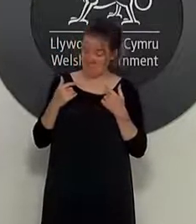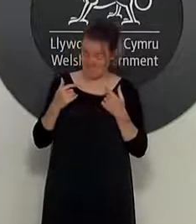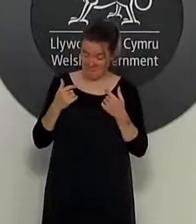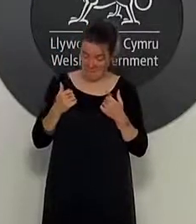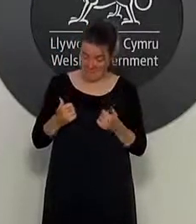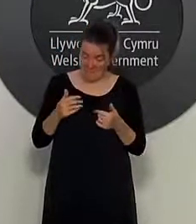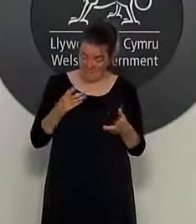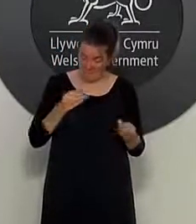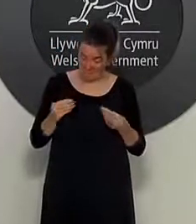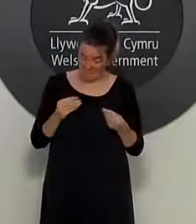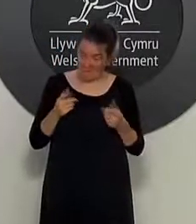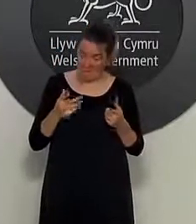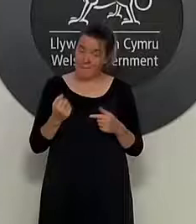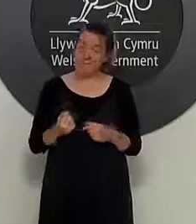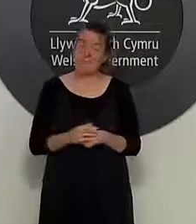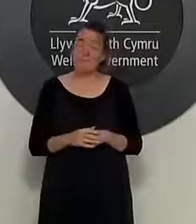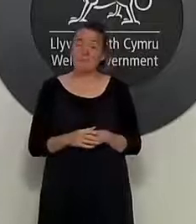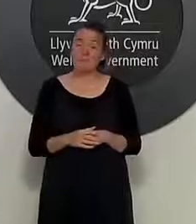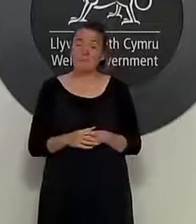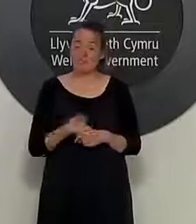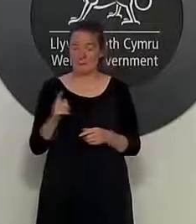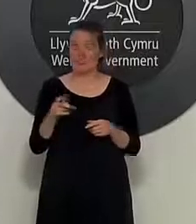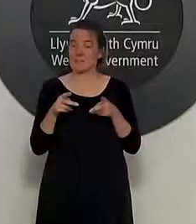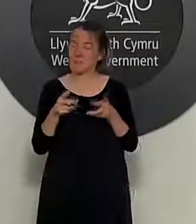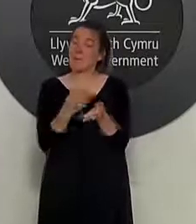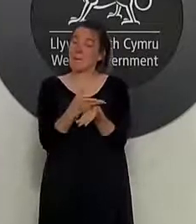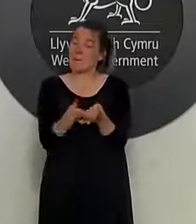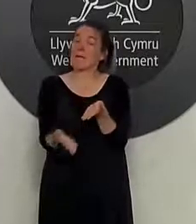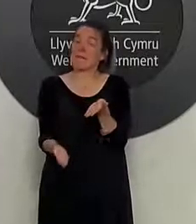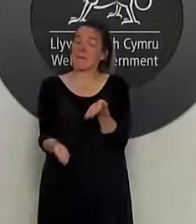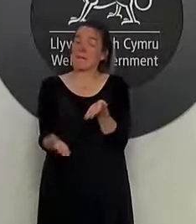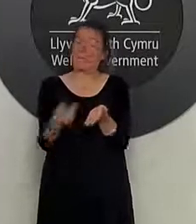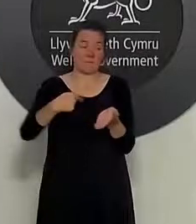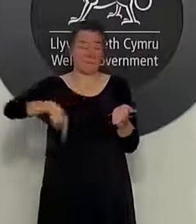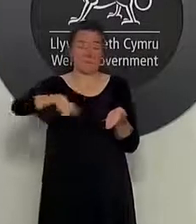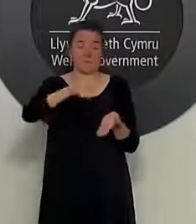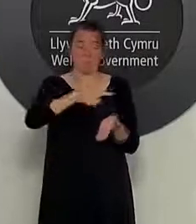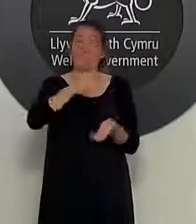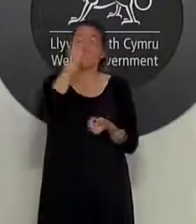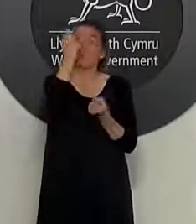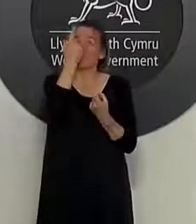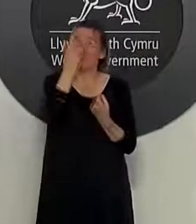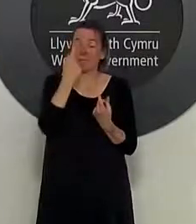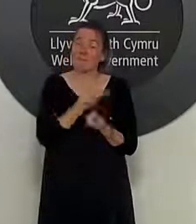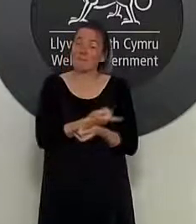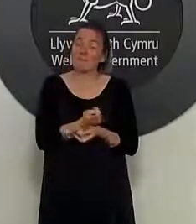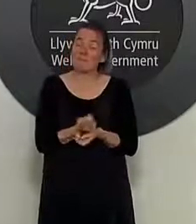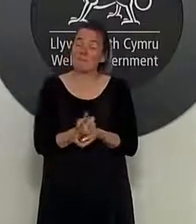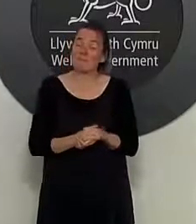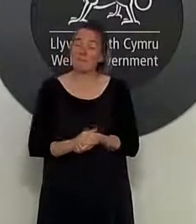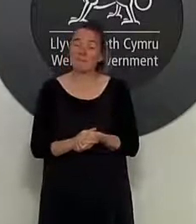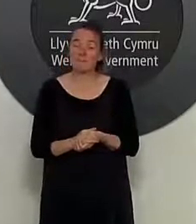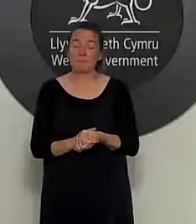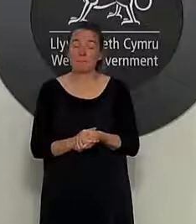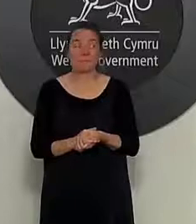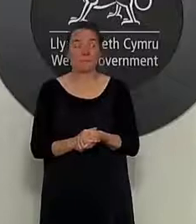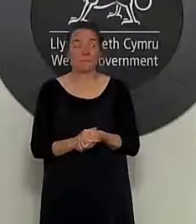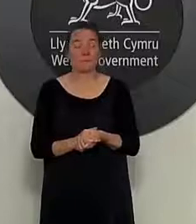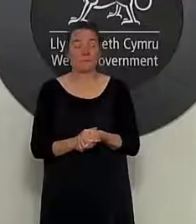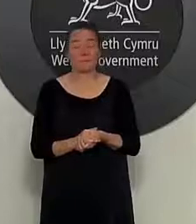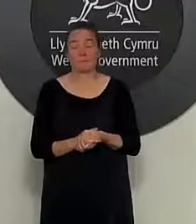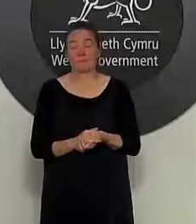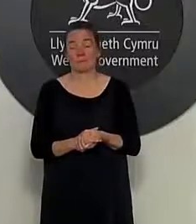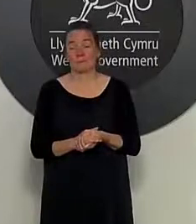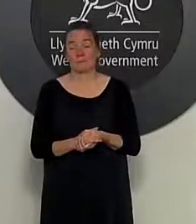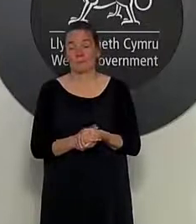ond mae'r system yn un glir I bobl deall hefyd. Ac yn personol, fel